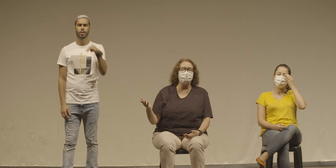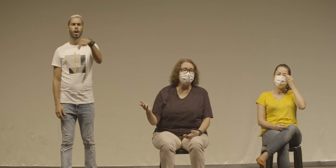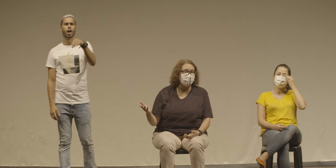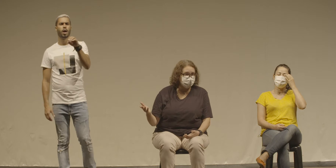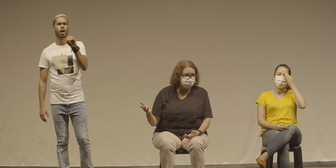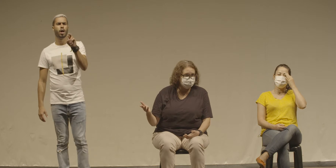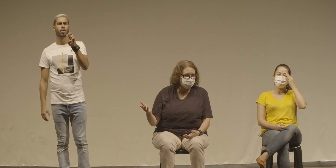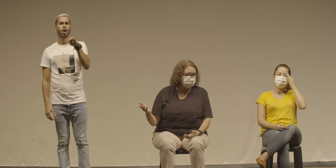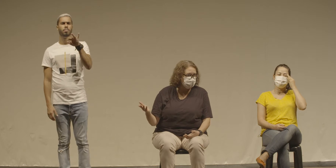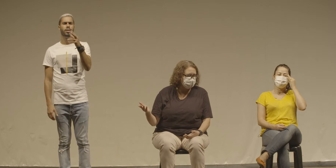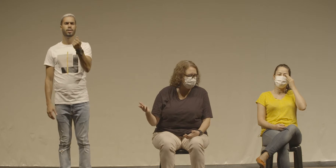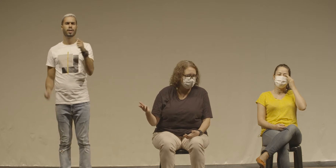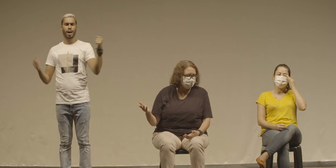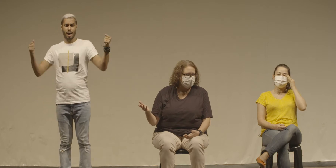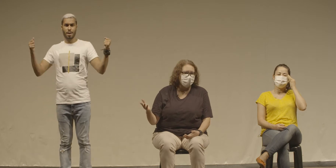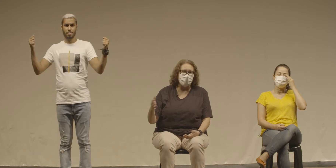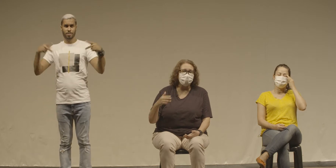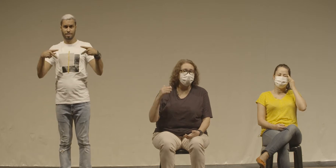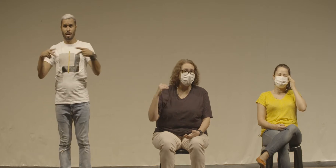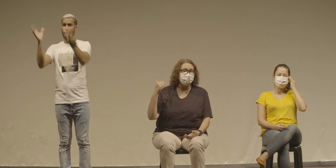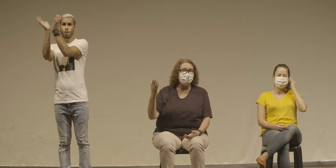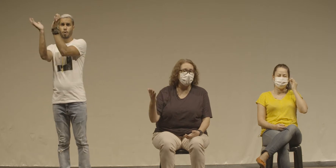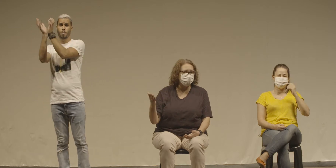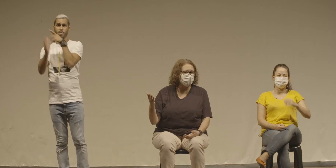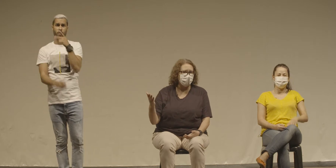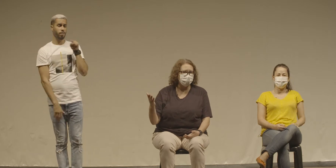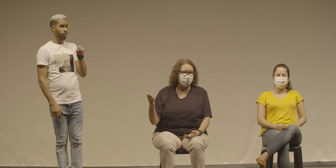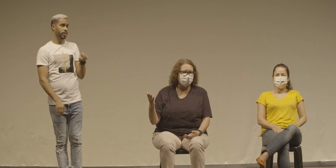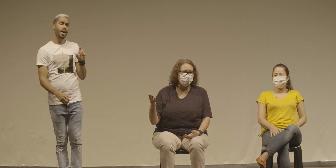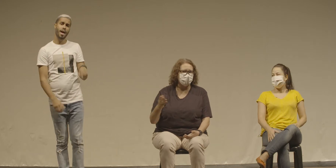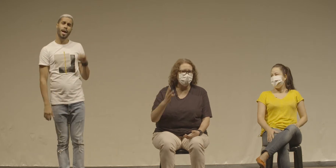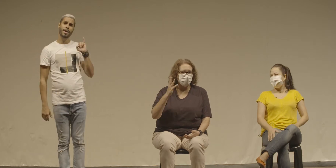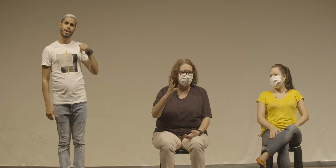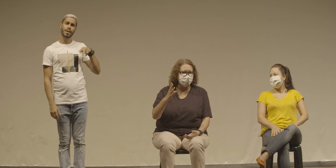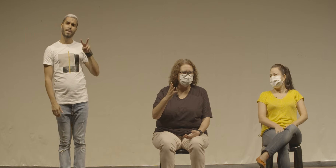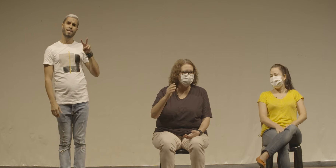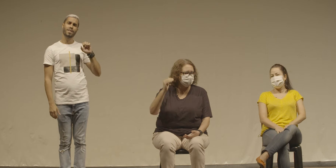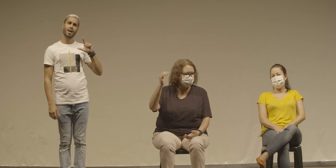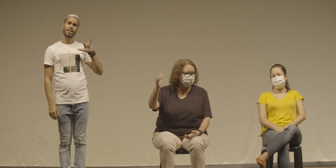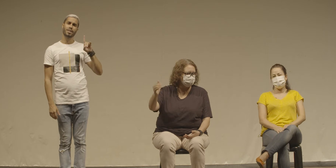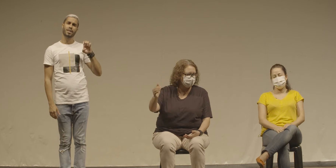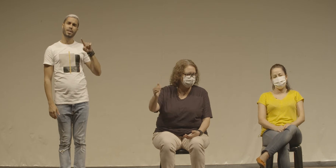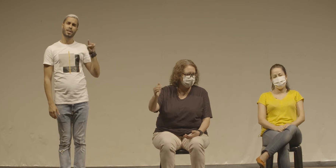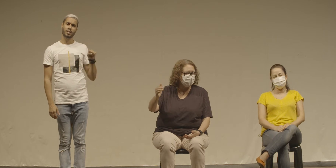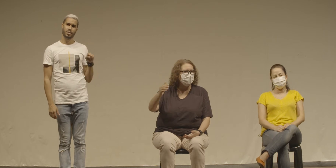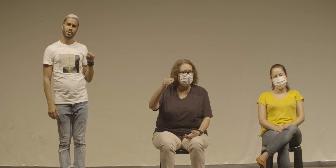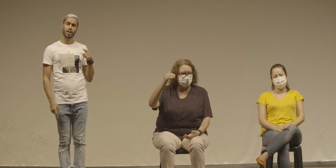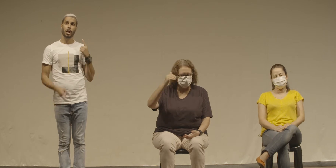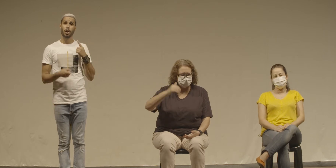por invalidez, imaginem só. Quase ela foi exonerada do cargo dela, porque ela ficou 45 dias